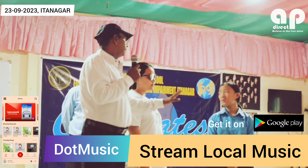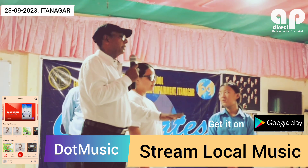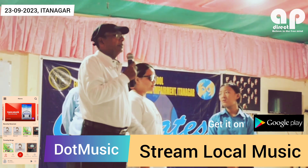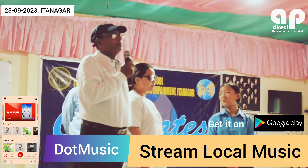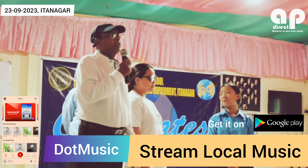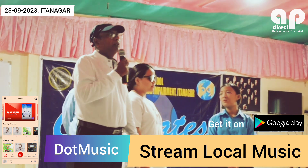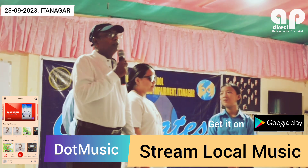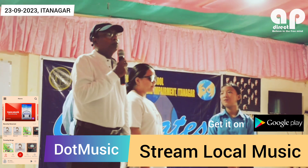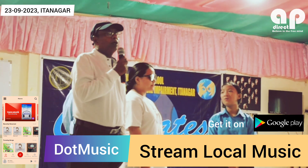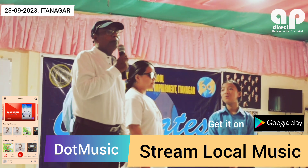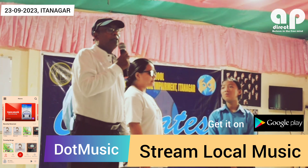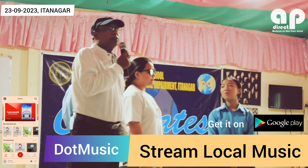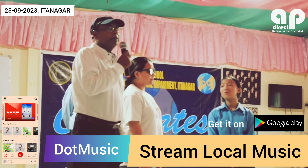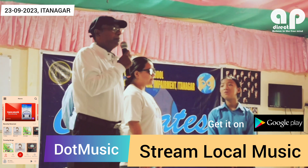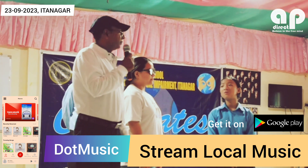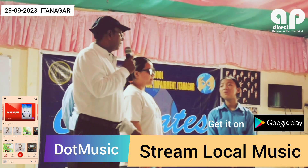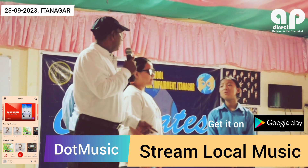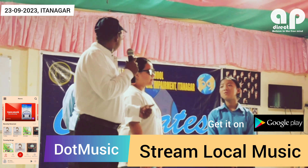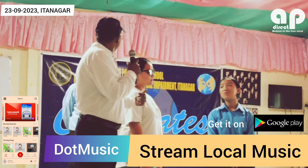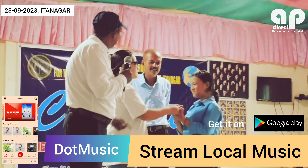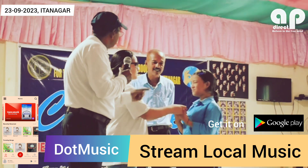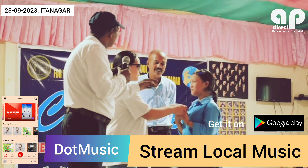पता है, तो अभी इसमें name is what?